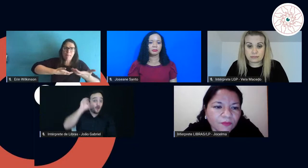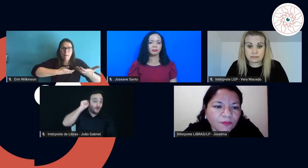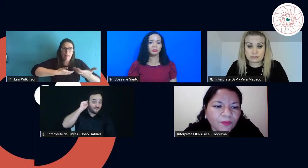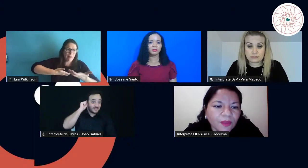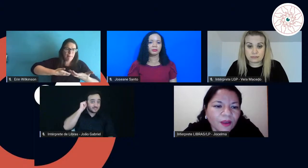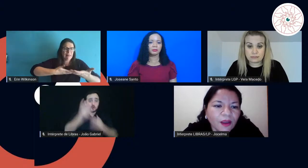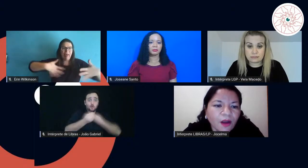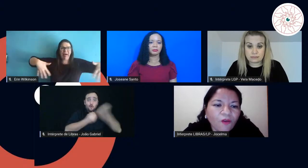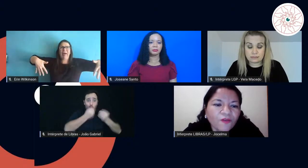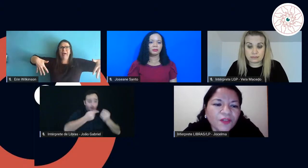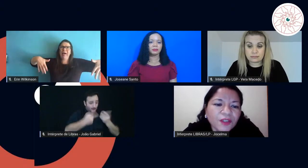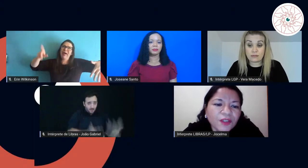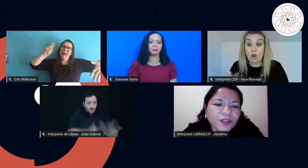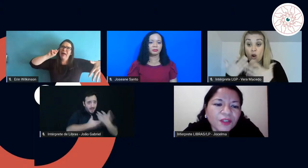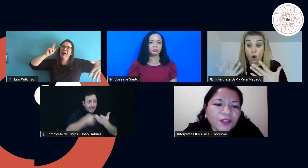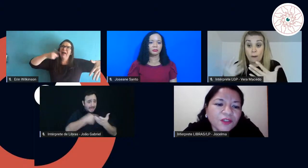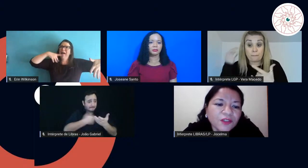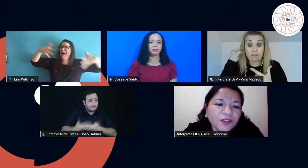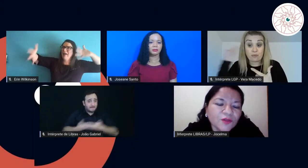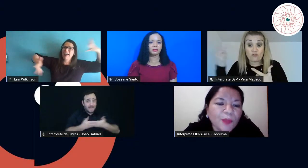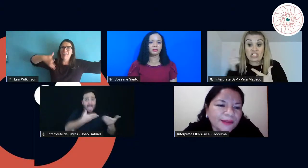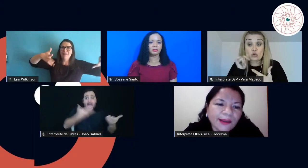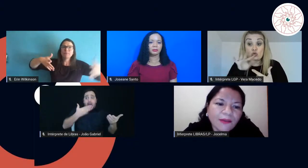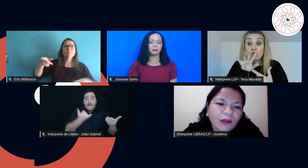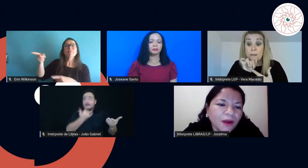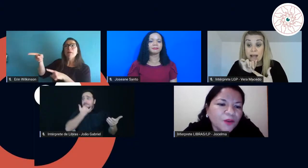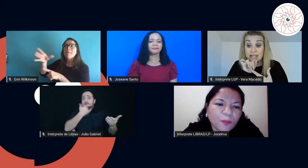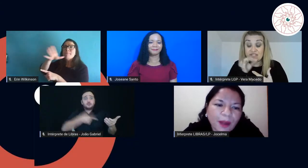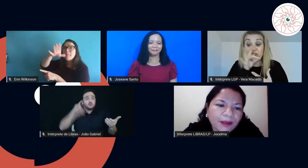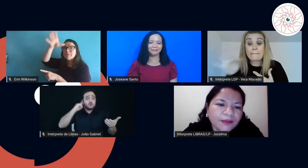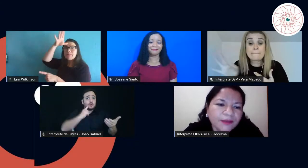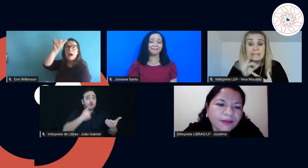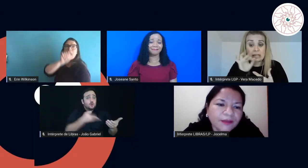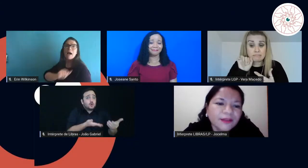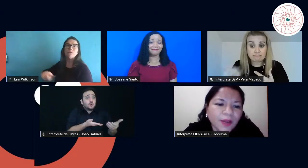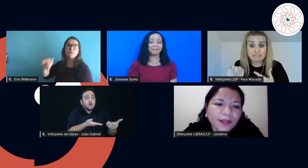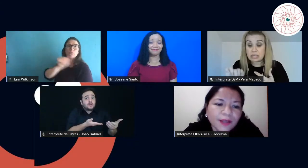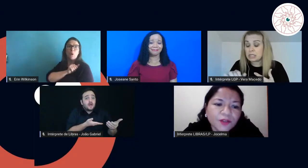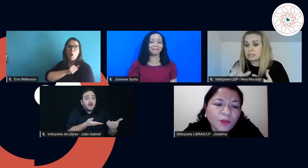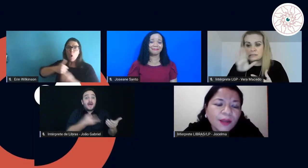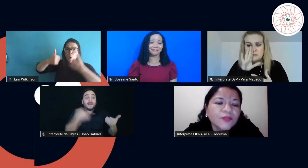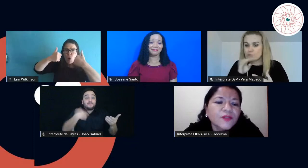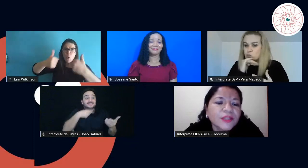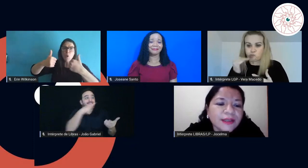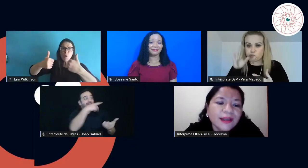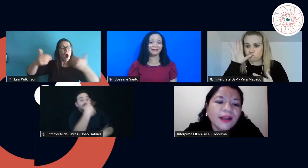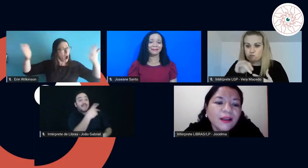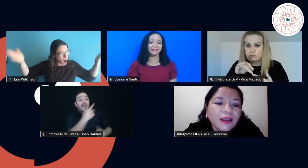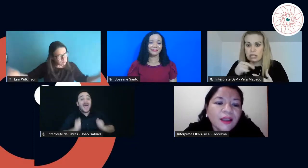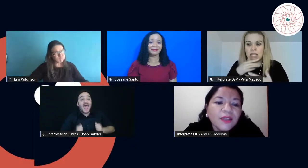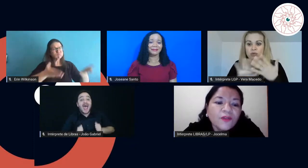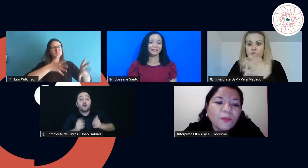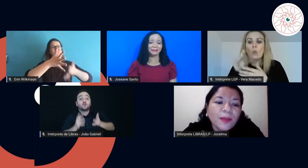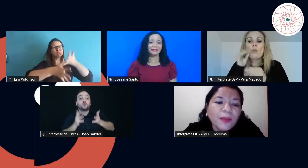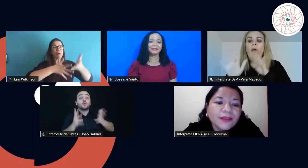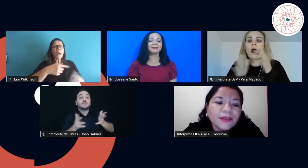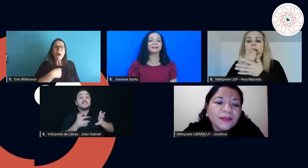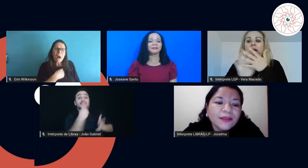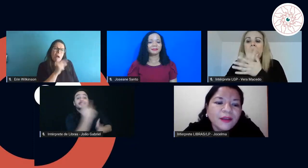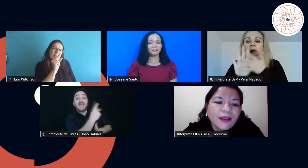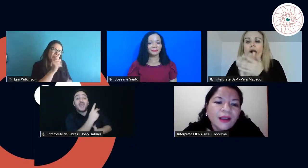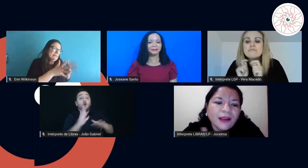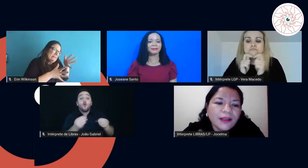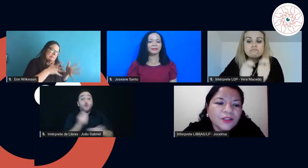aprendizagem. Ouvintes, os pais, né, a mãe e o pai que não são fluentes, como é que eles vão sinalizar e vão